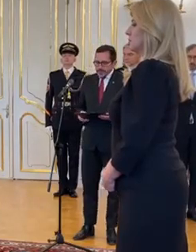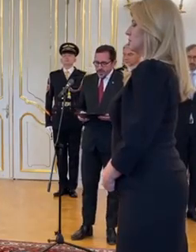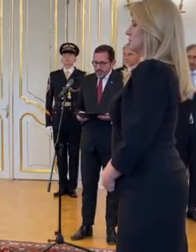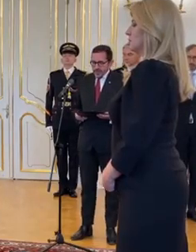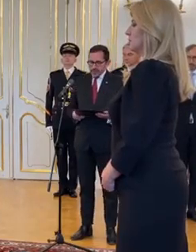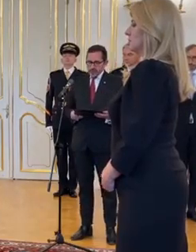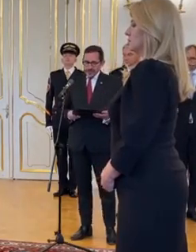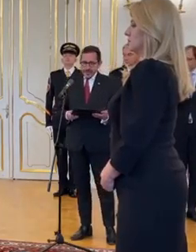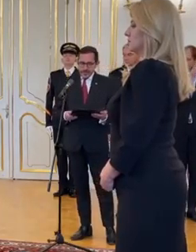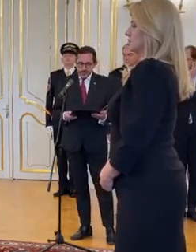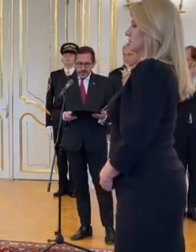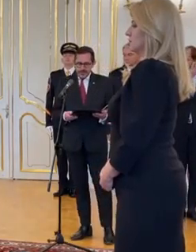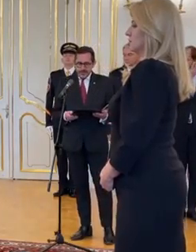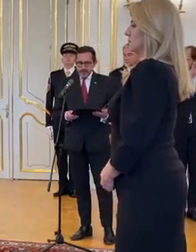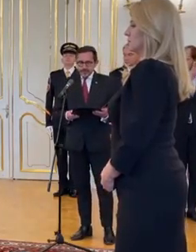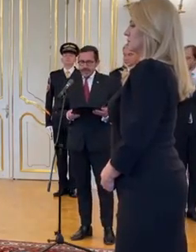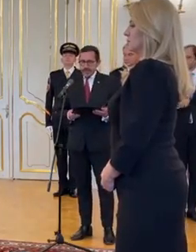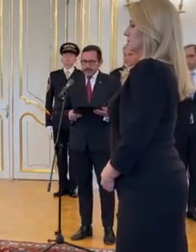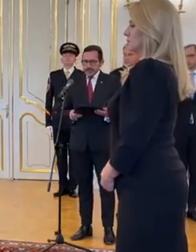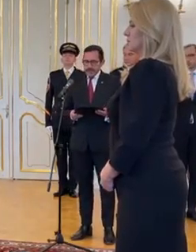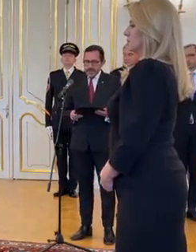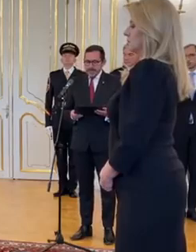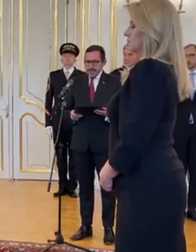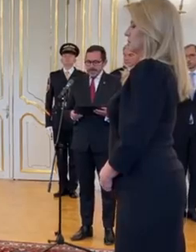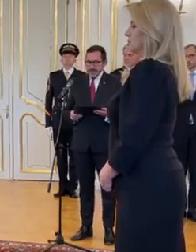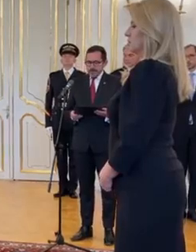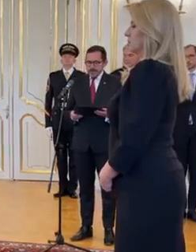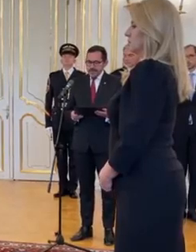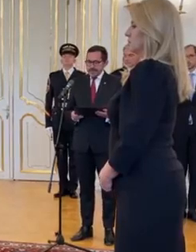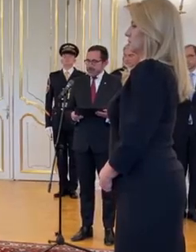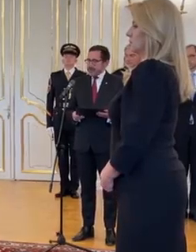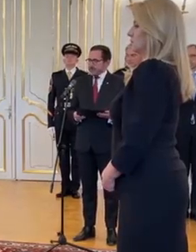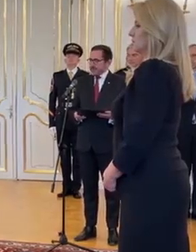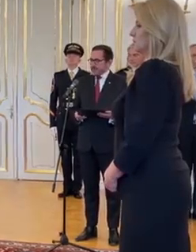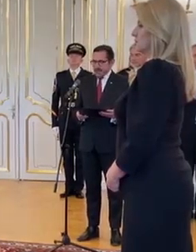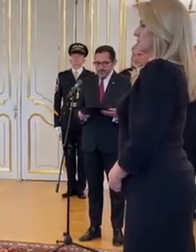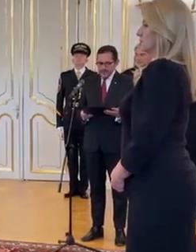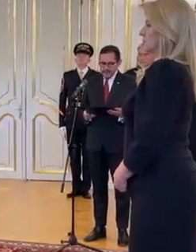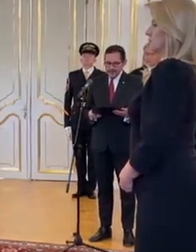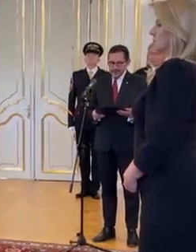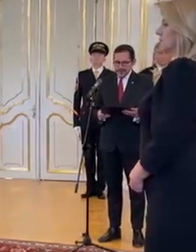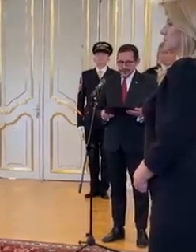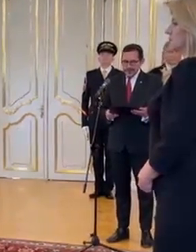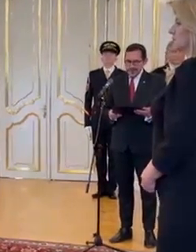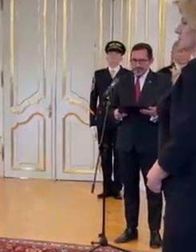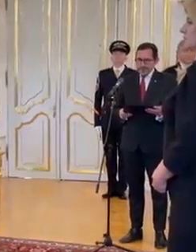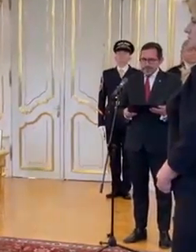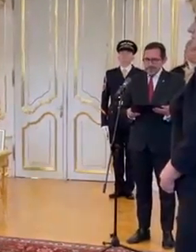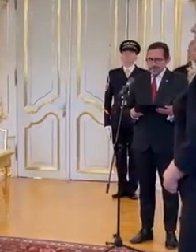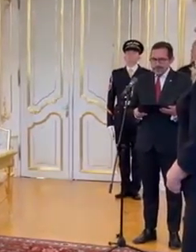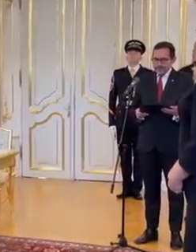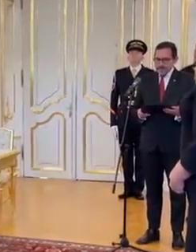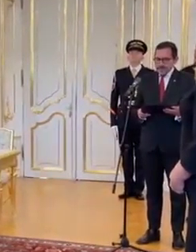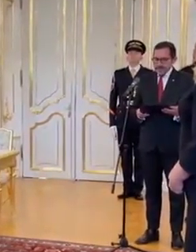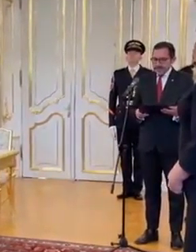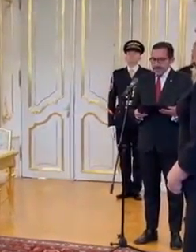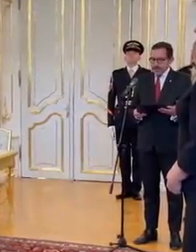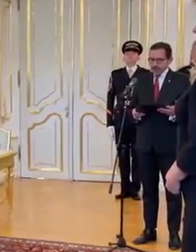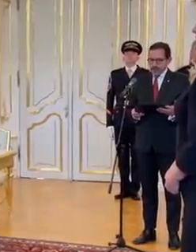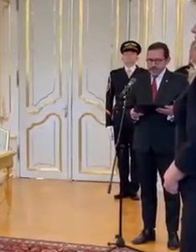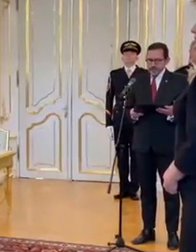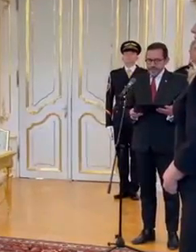V súlade s článkom 116 odsek 2 ústavy podala Mária Kolíková 5. septembra 2022 demisiu